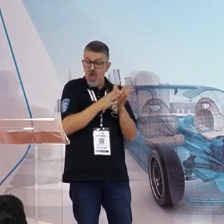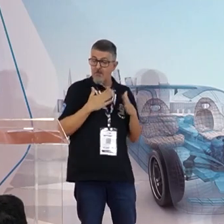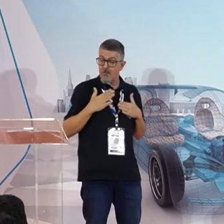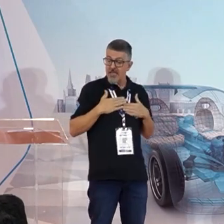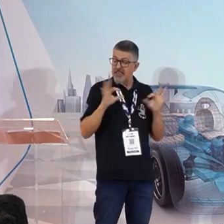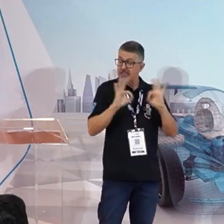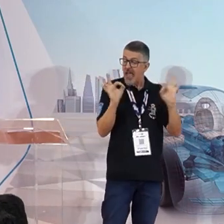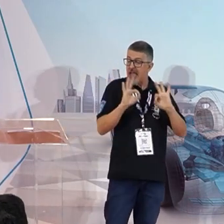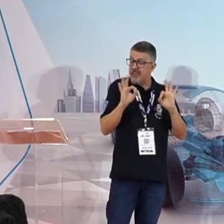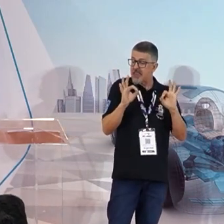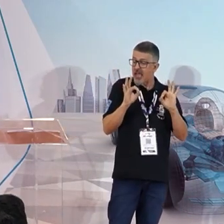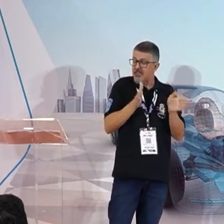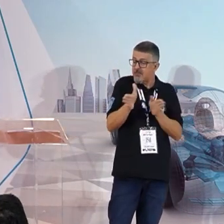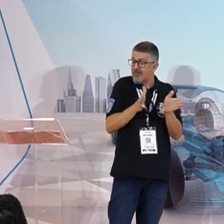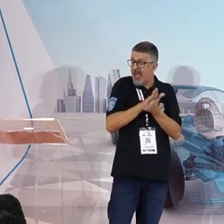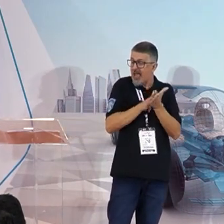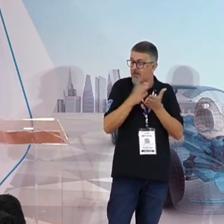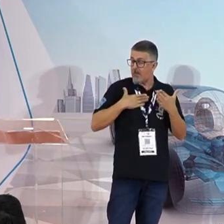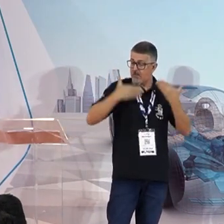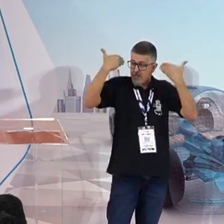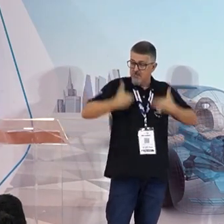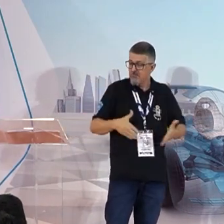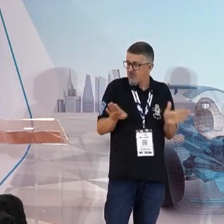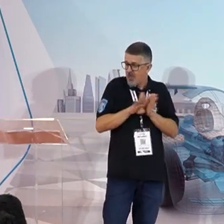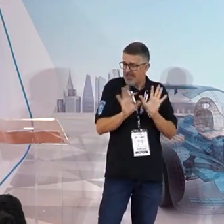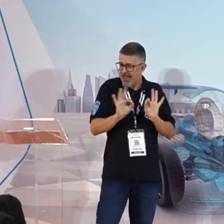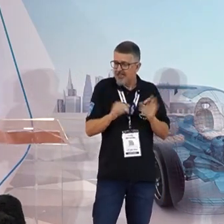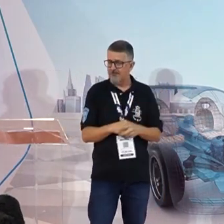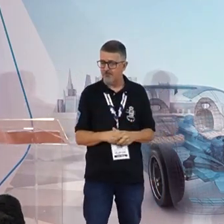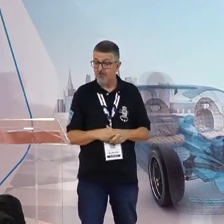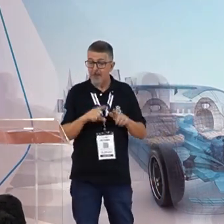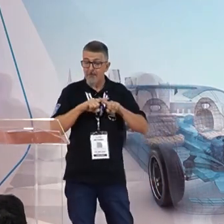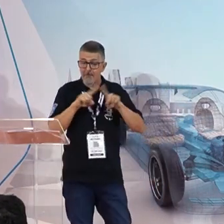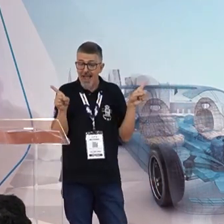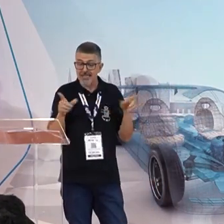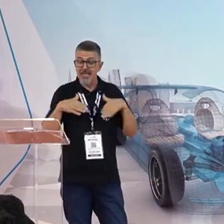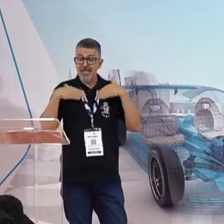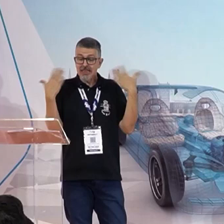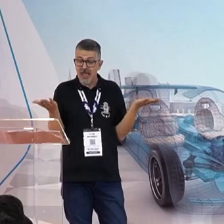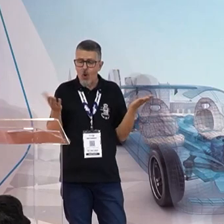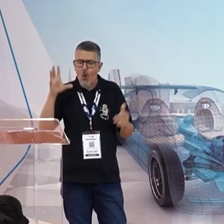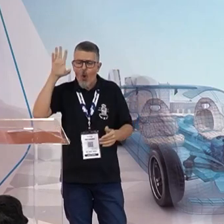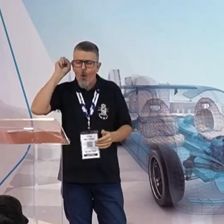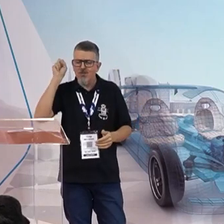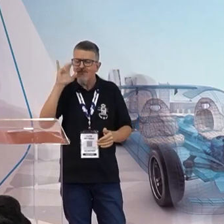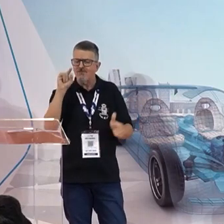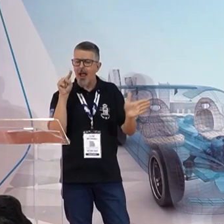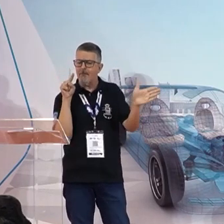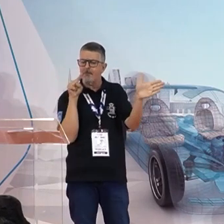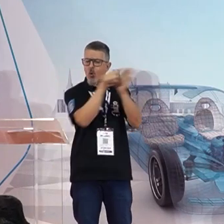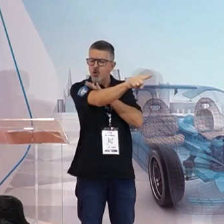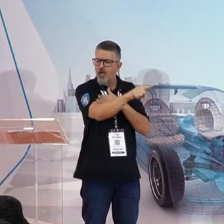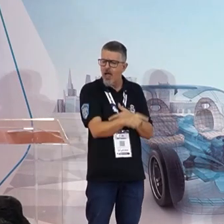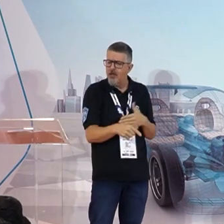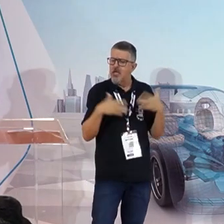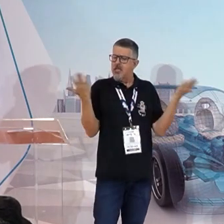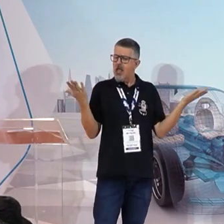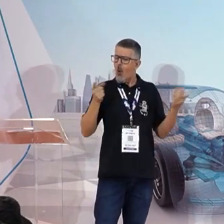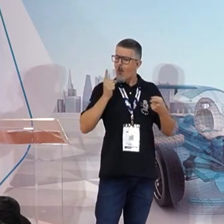atendimento médico, acessibilidade. Nada chega pra mim. Mas, então, o ouvinte pode me perguntar,